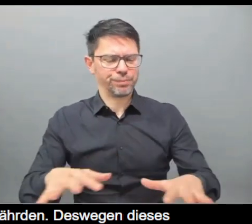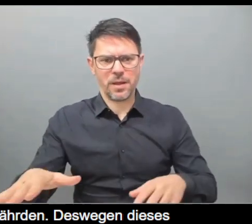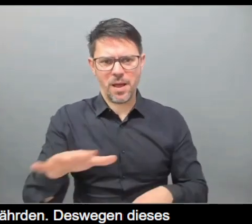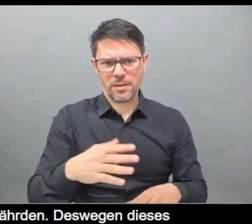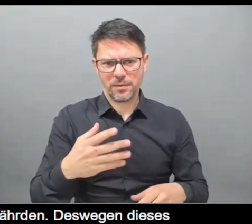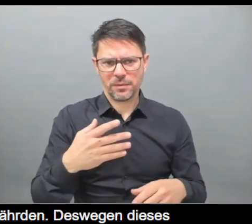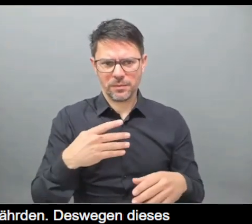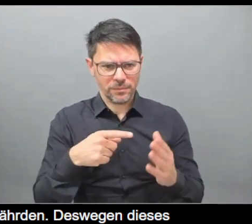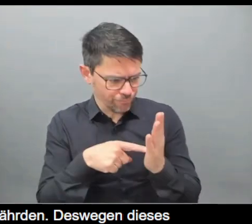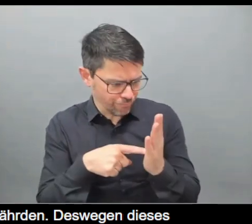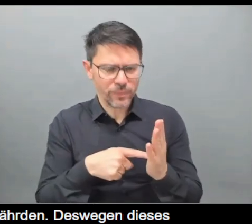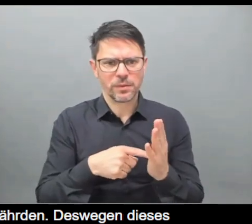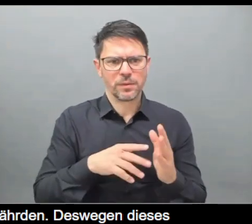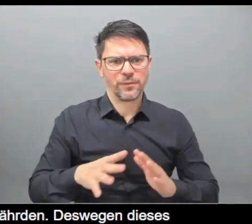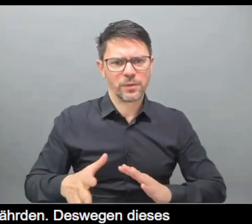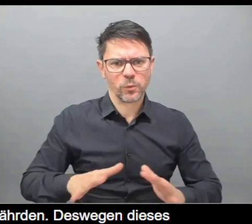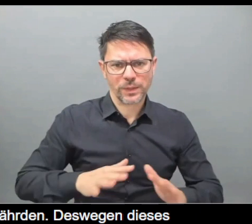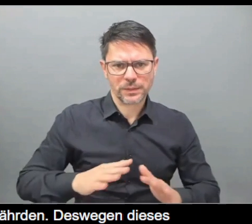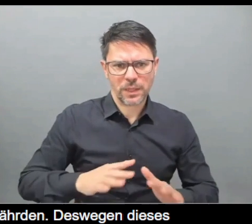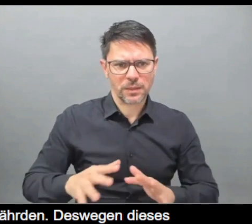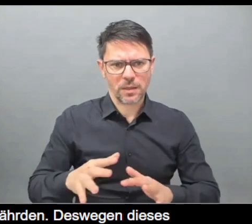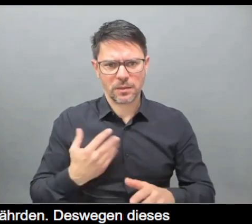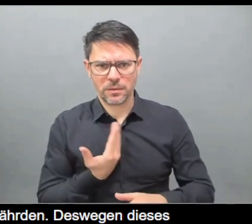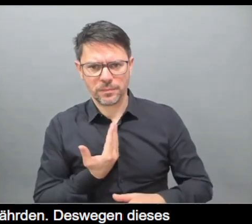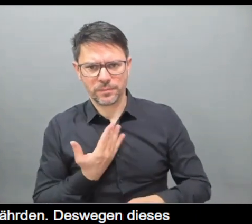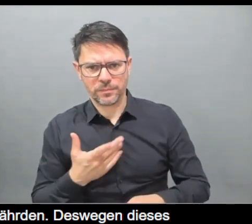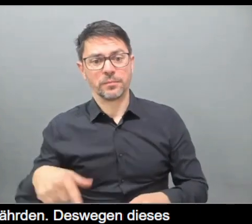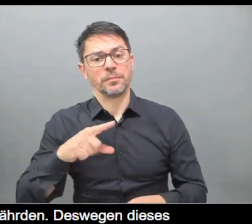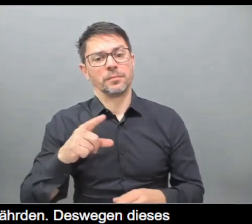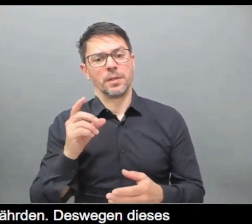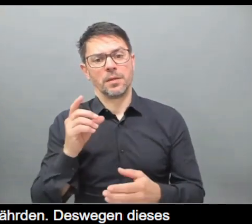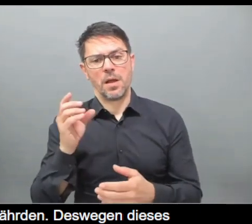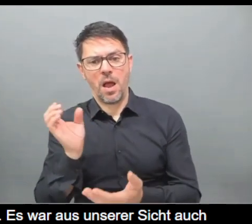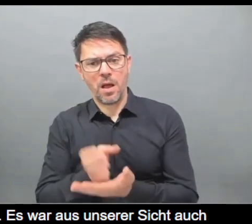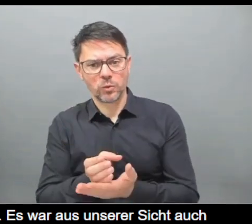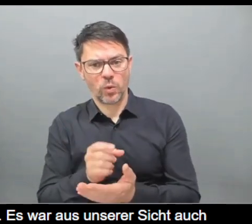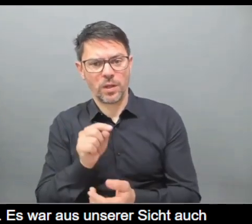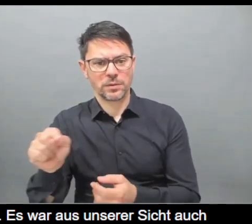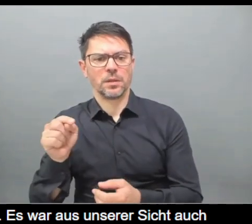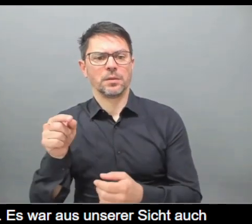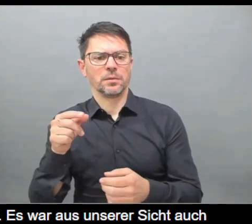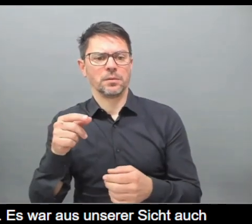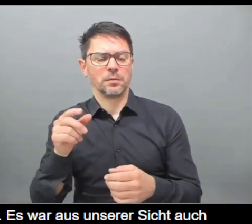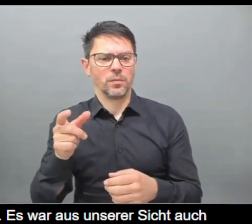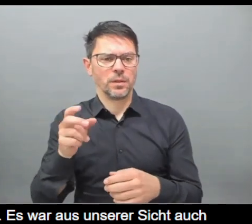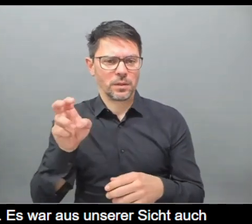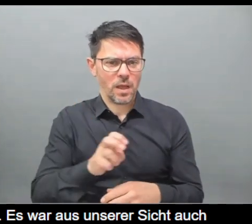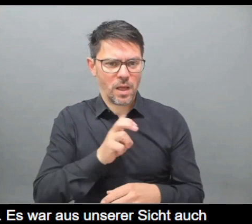der Regierungskommission, dass man da über alles reden kann. Wir hören zwischenzeitlich auch, dass diese